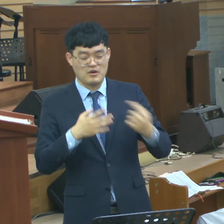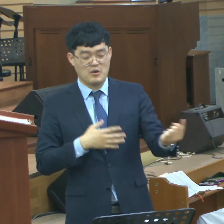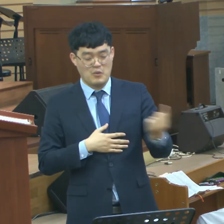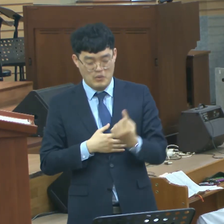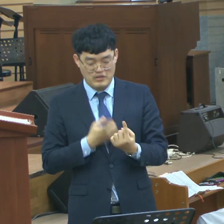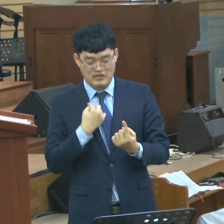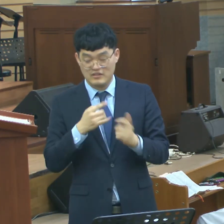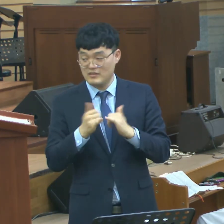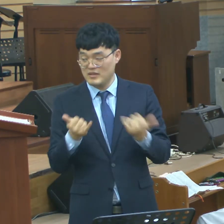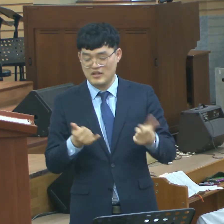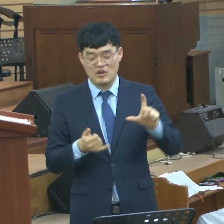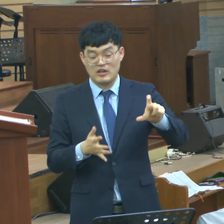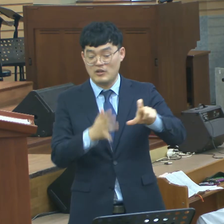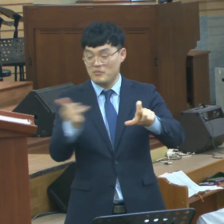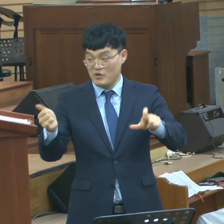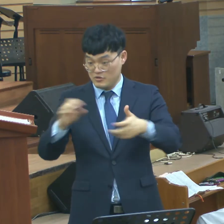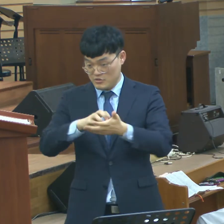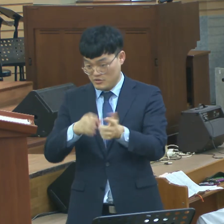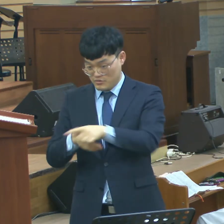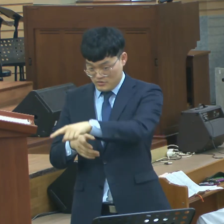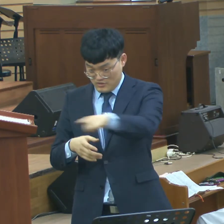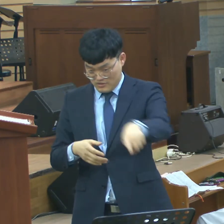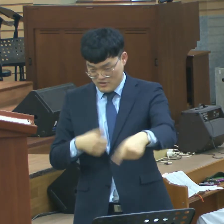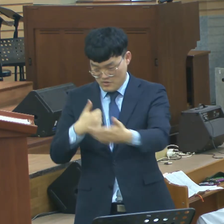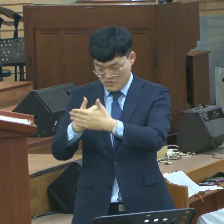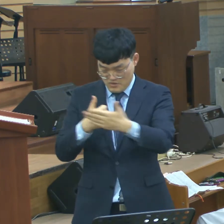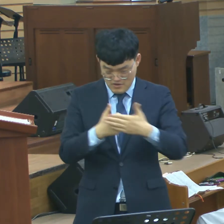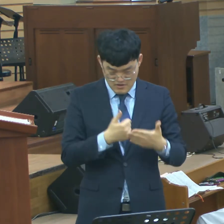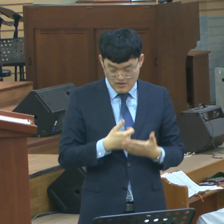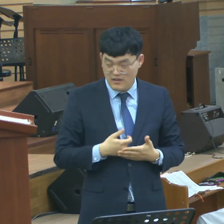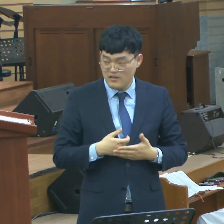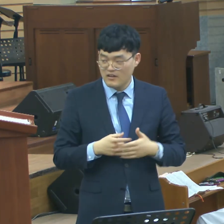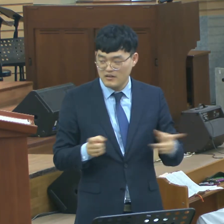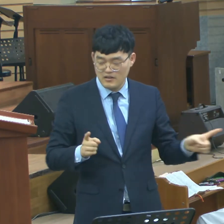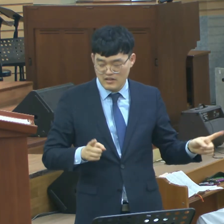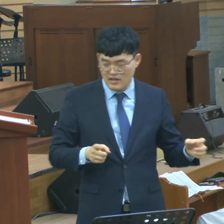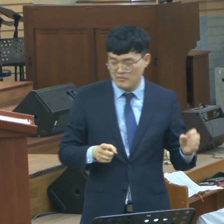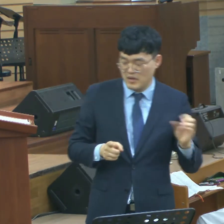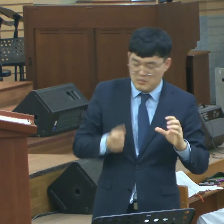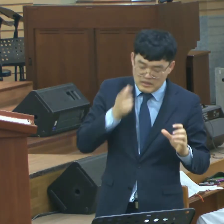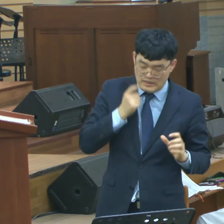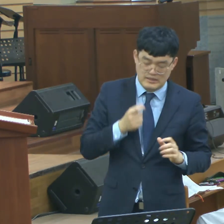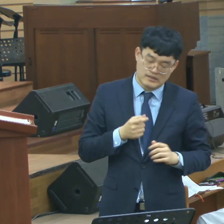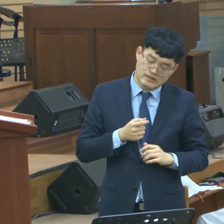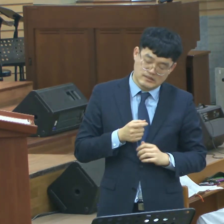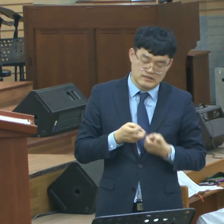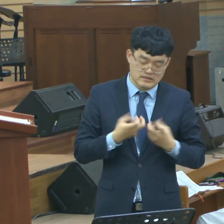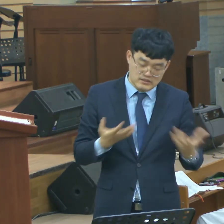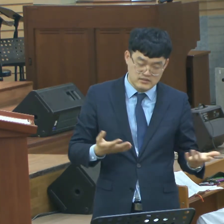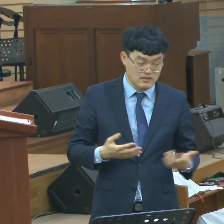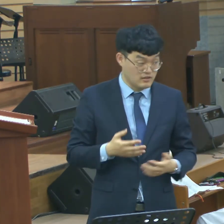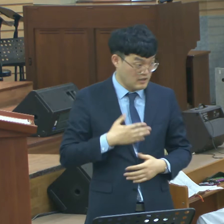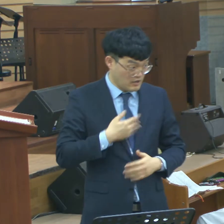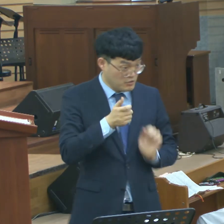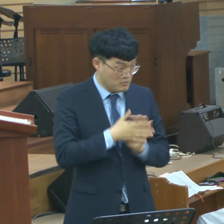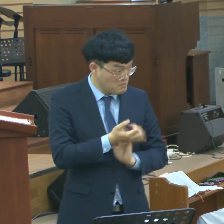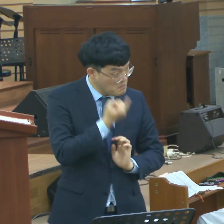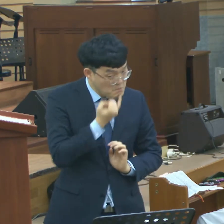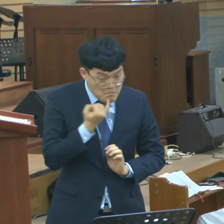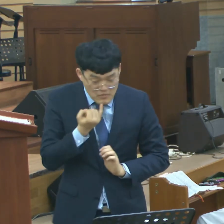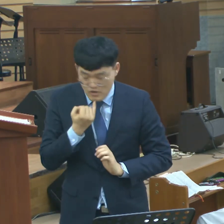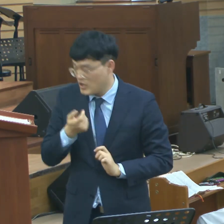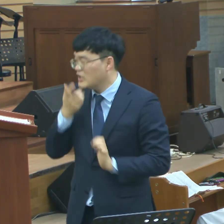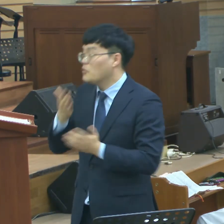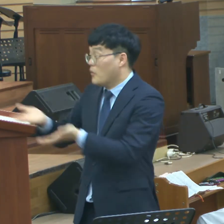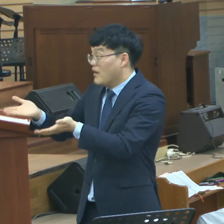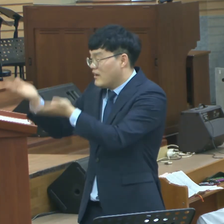한 15명 정도 있었어요. 그분들이 다 지지하니까 반대파들이 말씀을 한마디도 못하고 제가 기도해도 될까요?